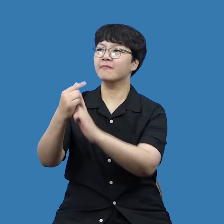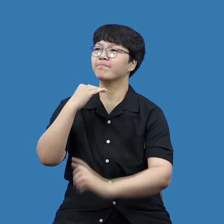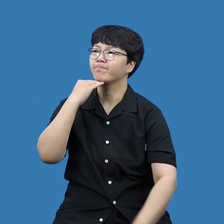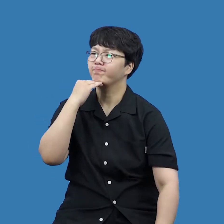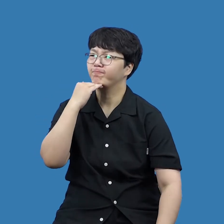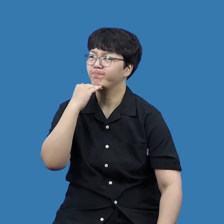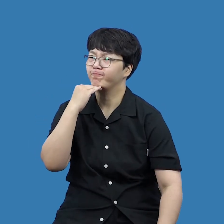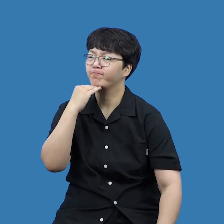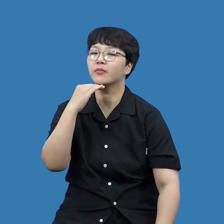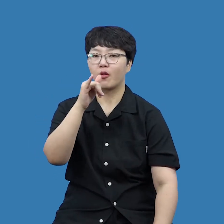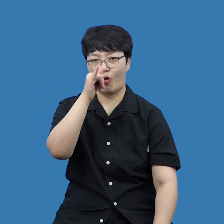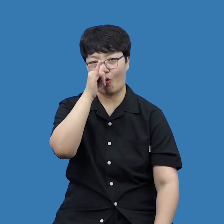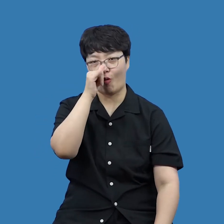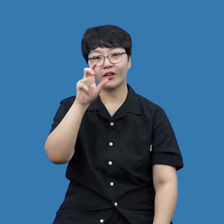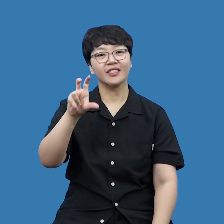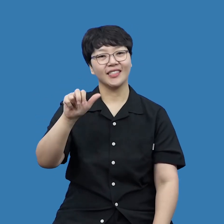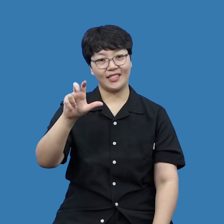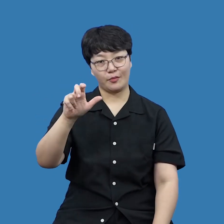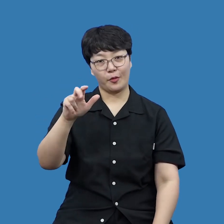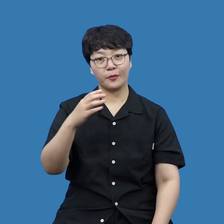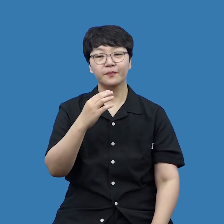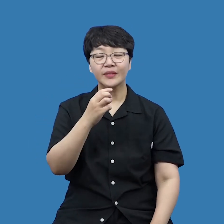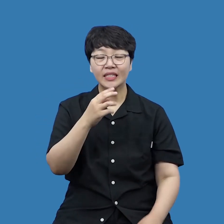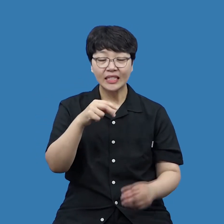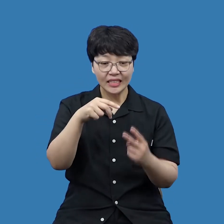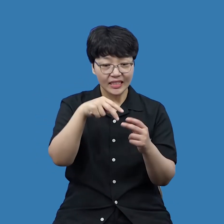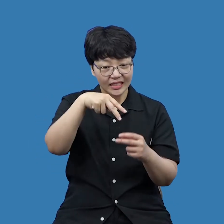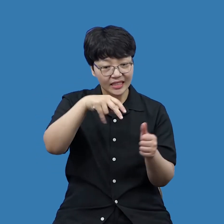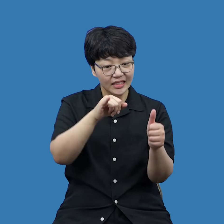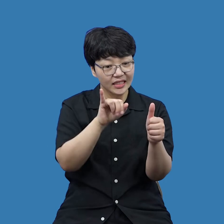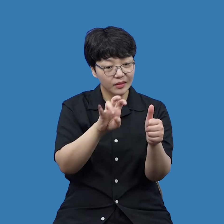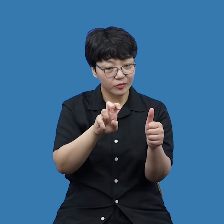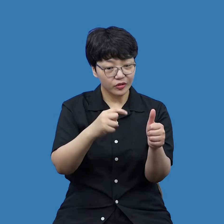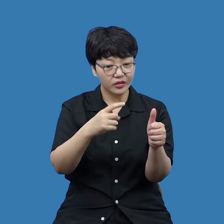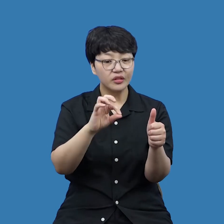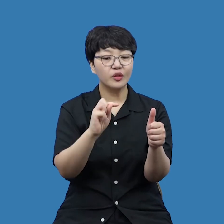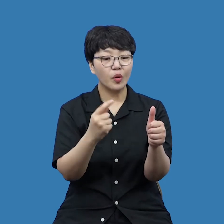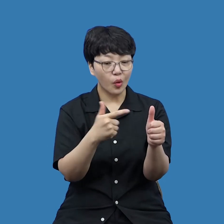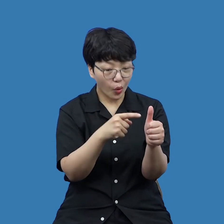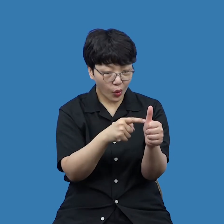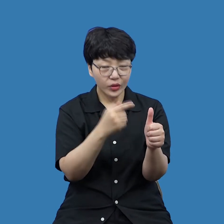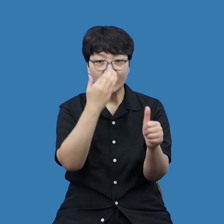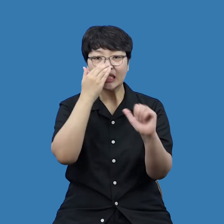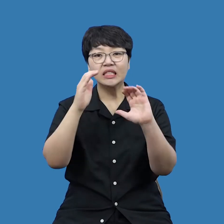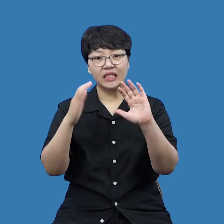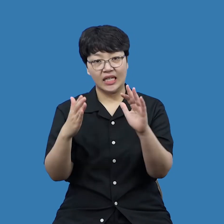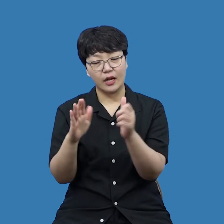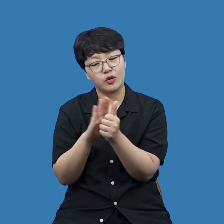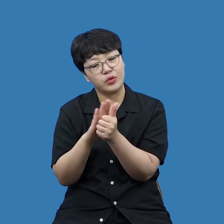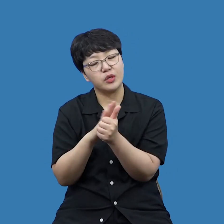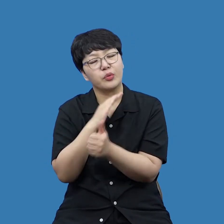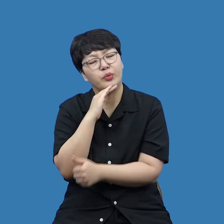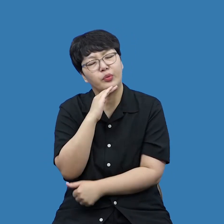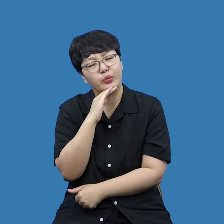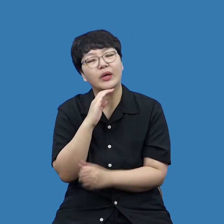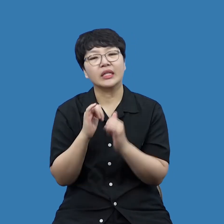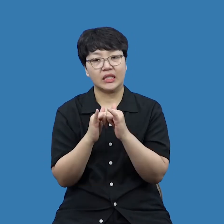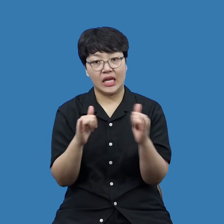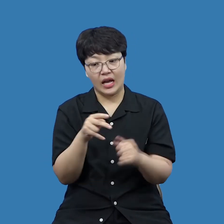있었습니다. 자, 25절에 시므온은 이스라엘의 위로를 기다리는 자다. 메시아를 기다리는 자다 이